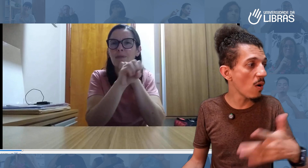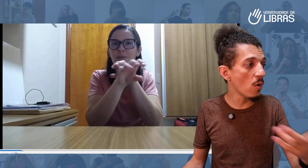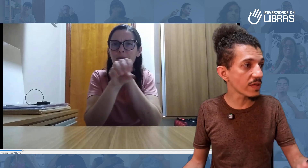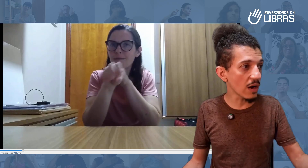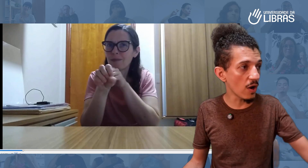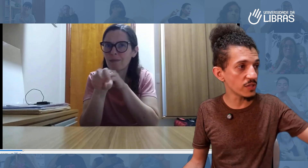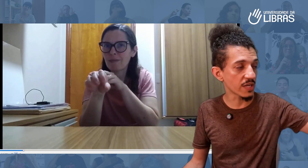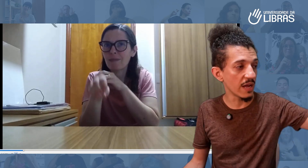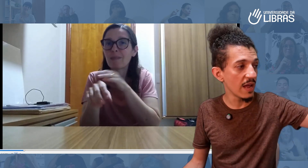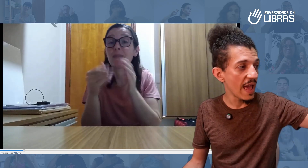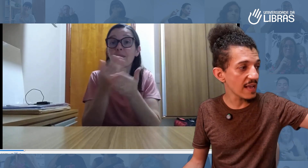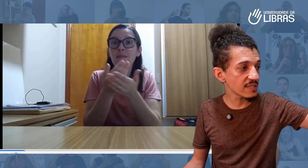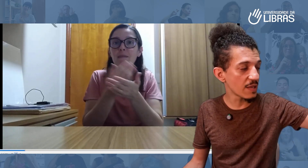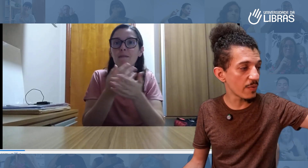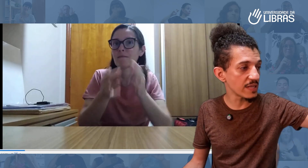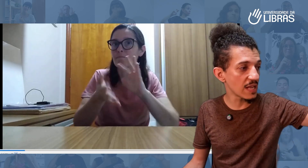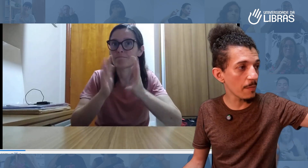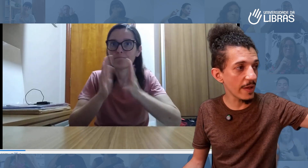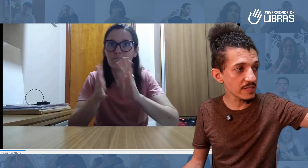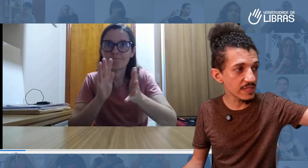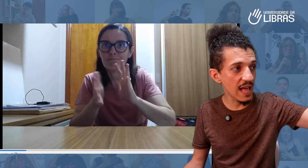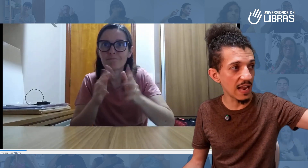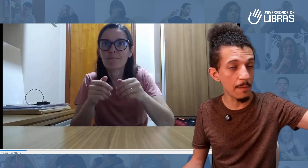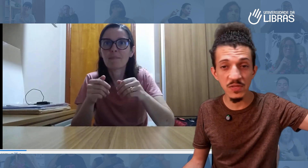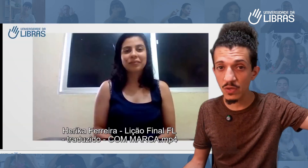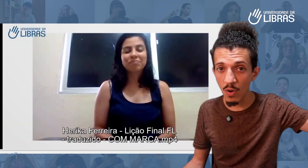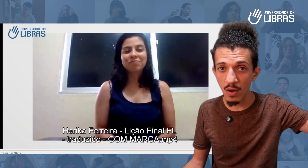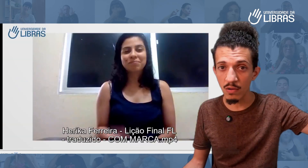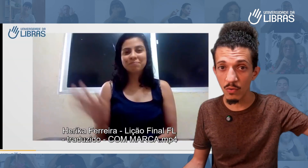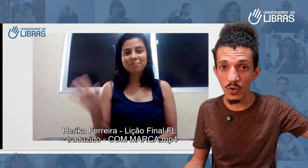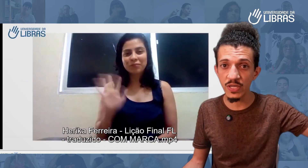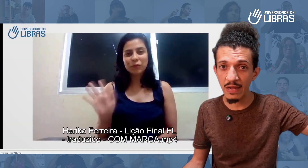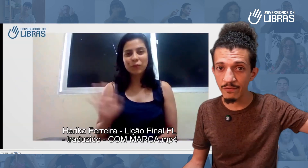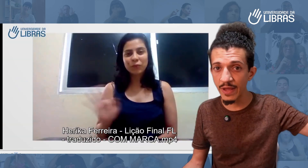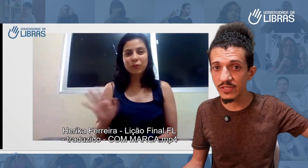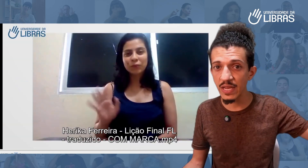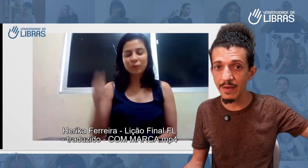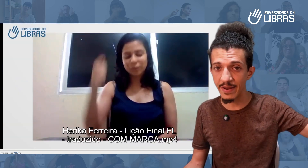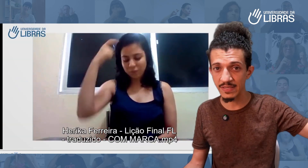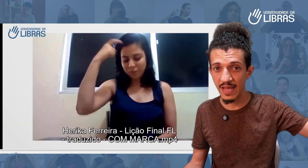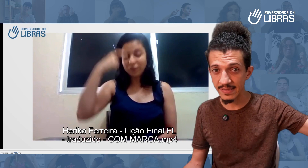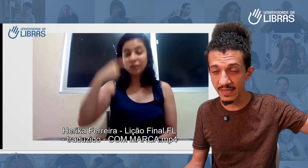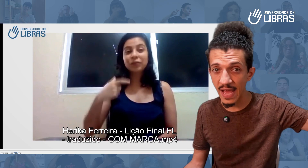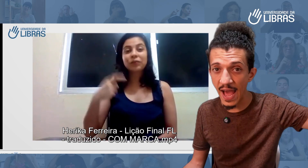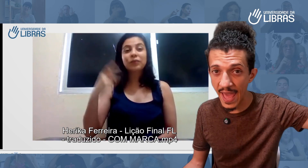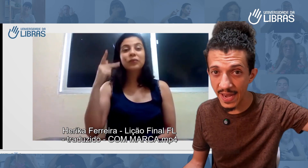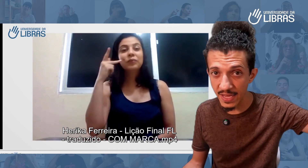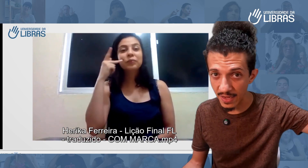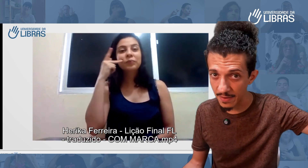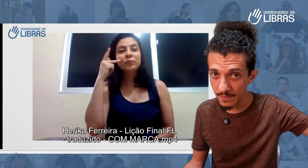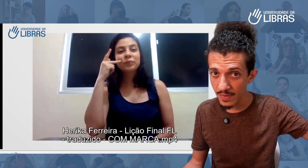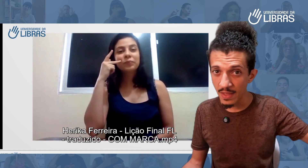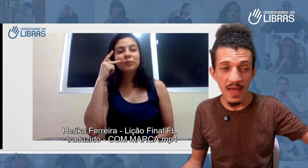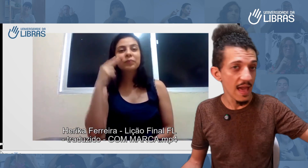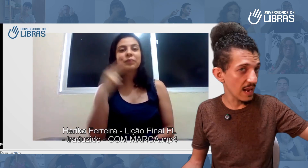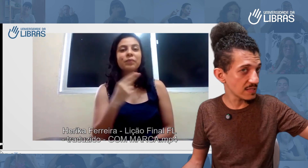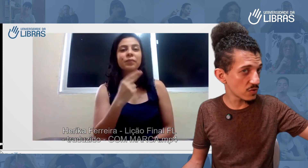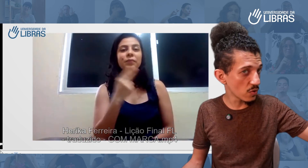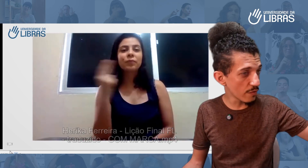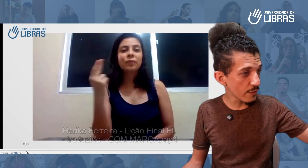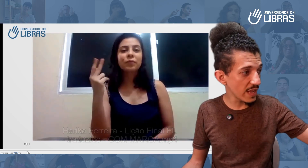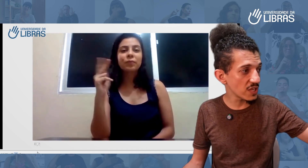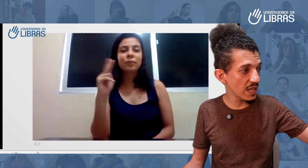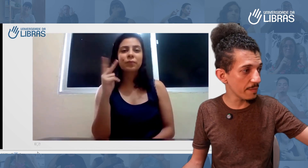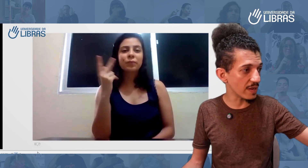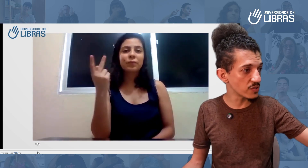é uma outra lógica. Essa daqui, por exemplo, é a Estela, ela é psicóloga, hoje é fluente em Libras. Essa daqui é a Érica, ela se